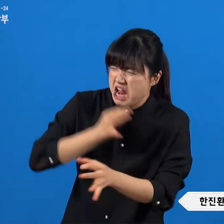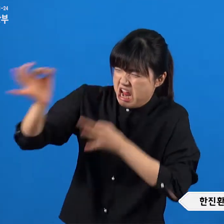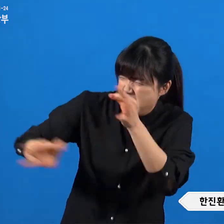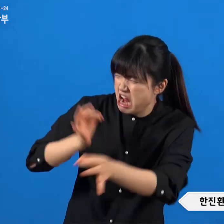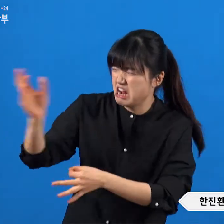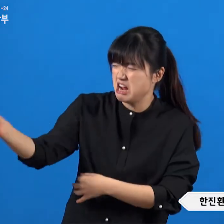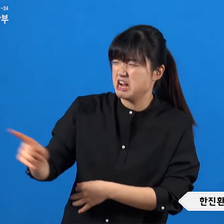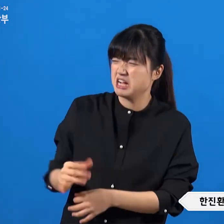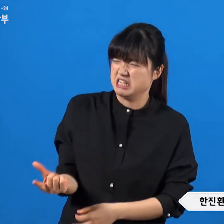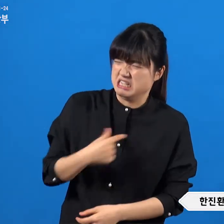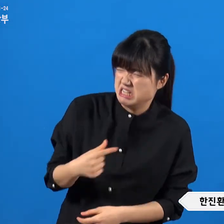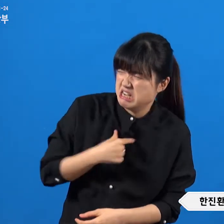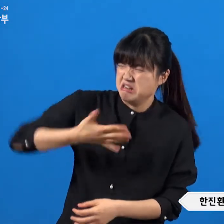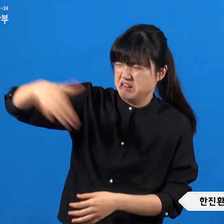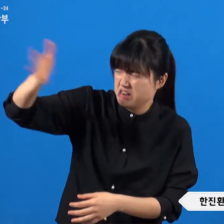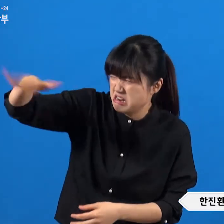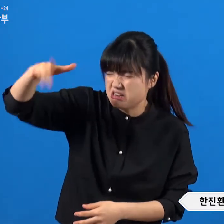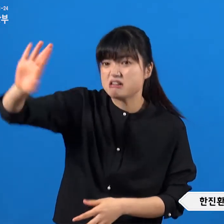치고 절규했습니다.